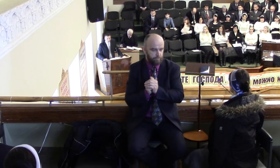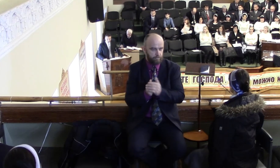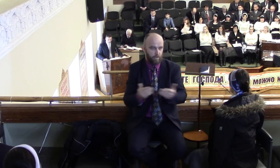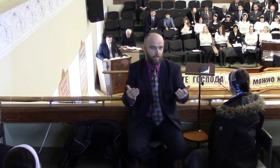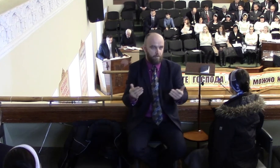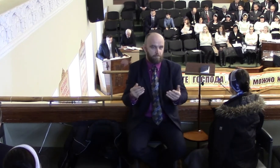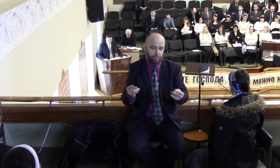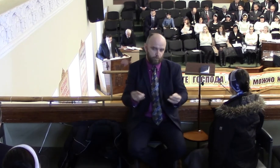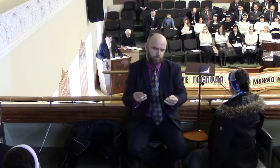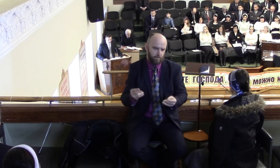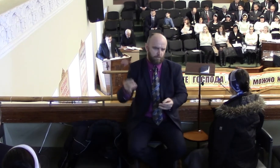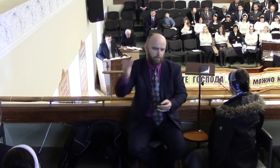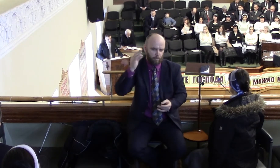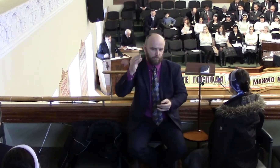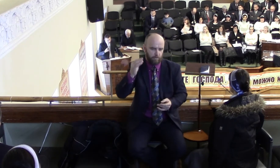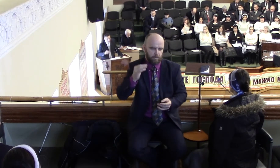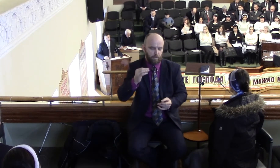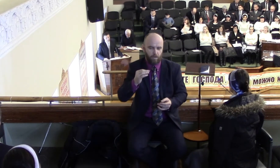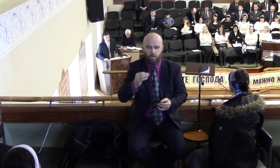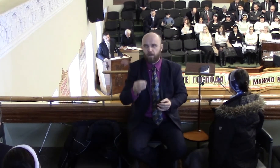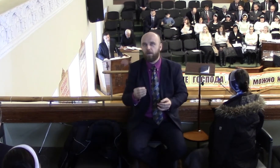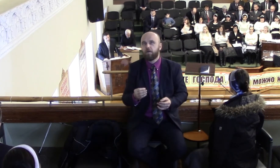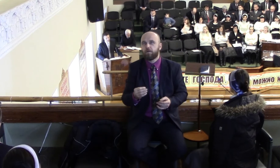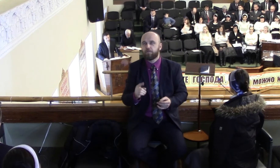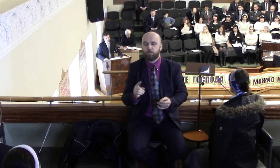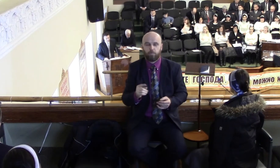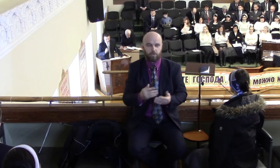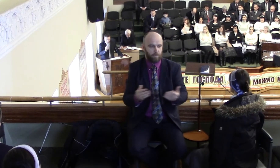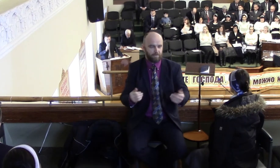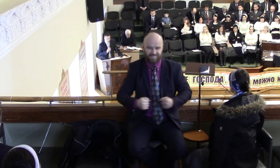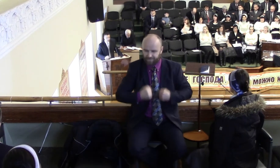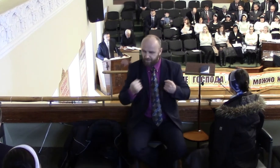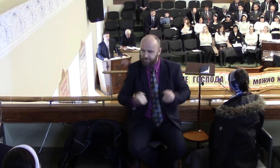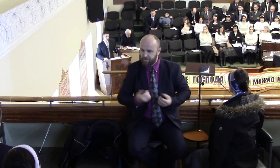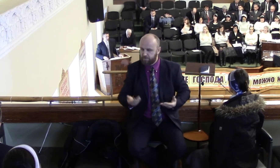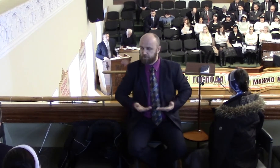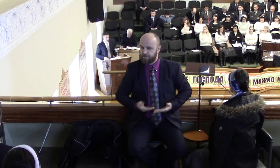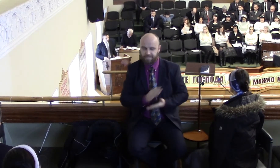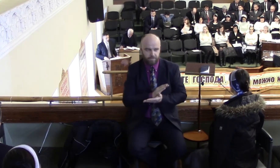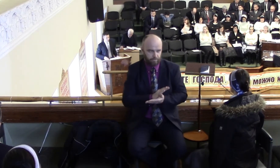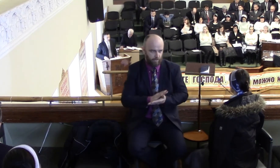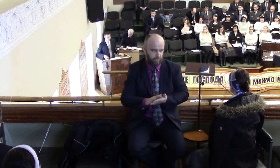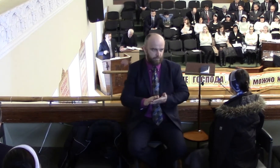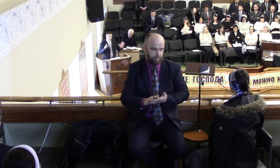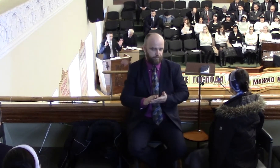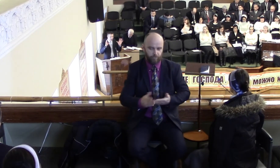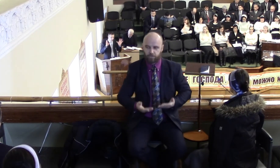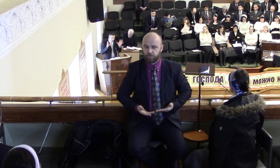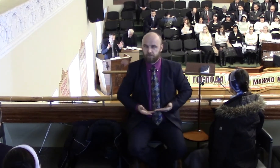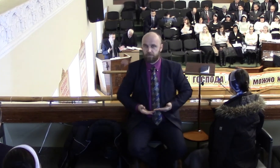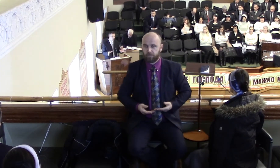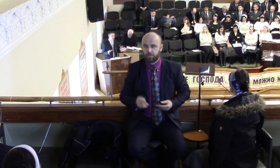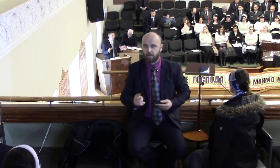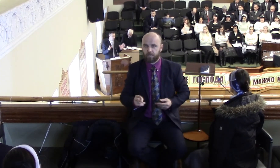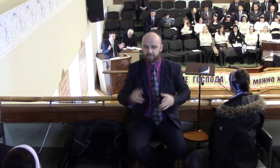о нашей ответственности перед Богом. Это жить свято. Это жить, как спасенный человек. Это пользоваться